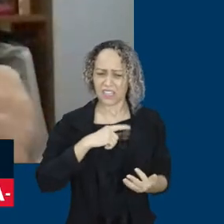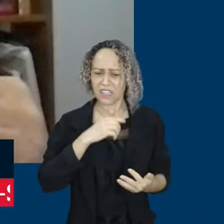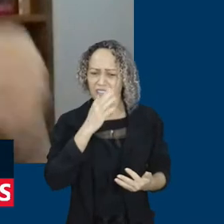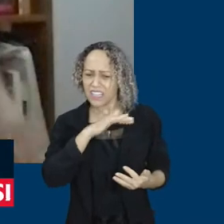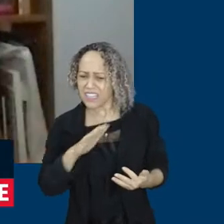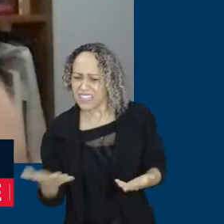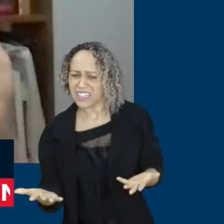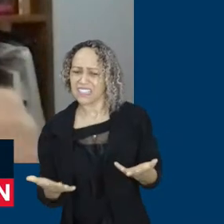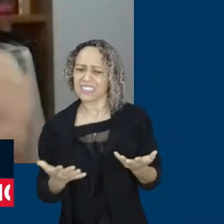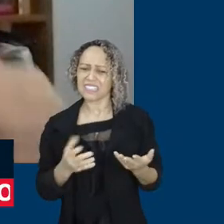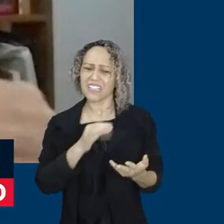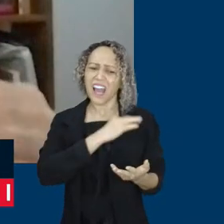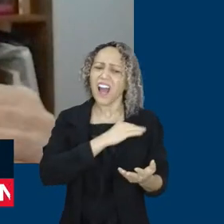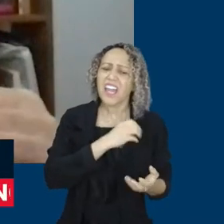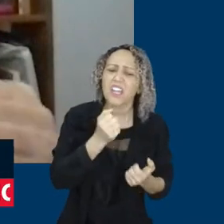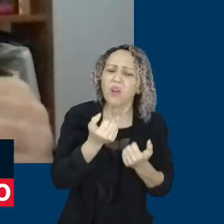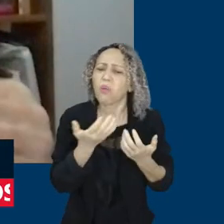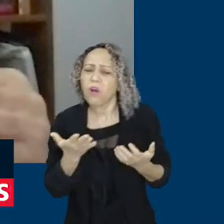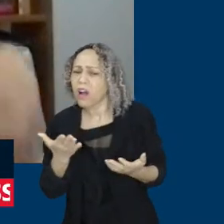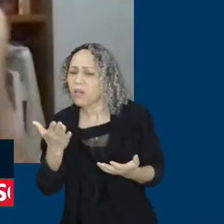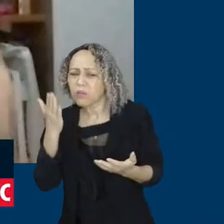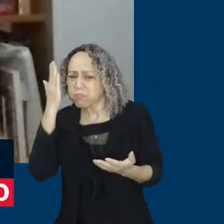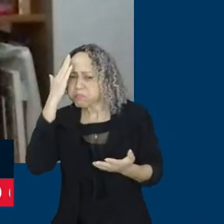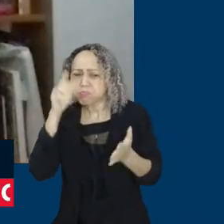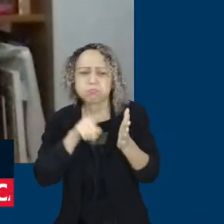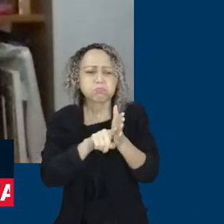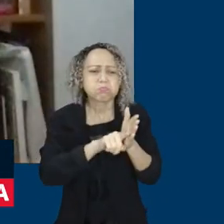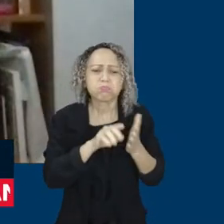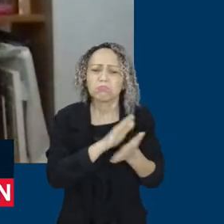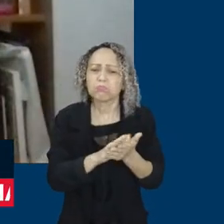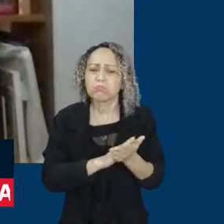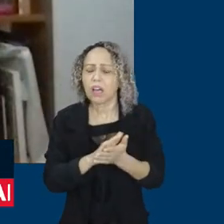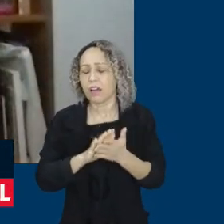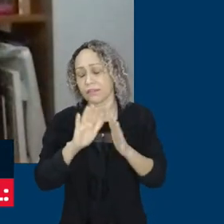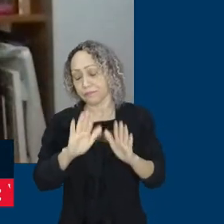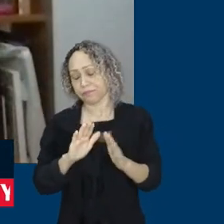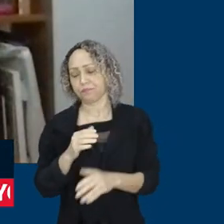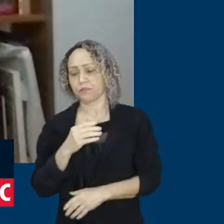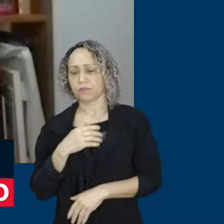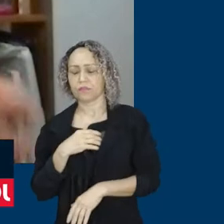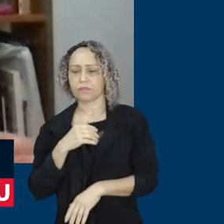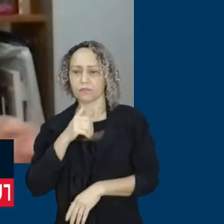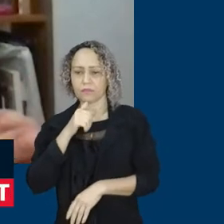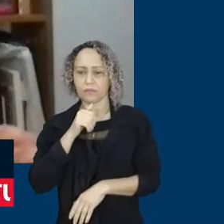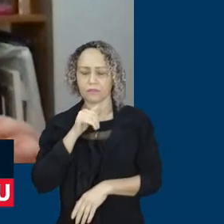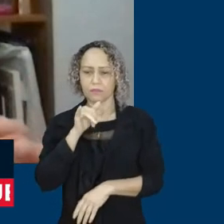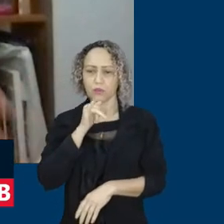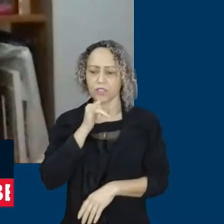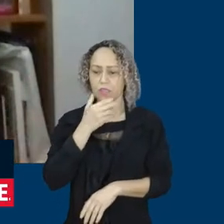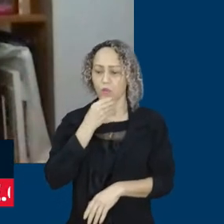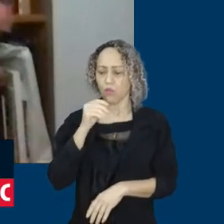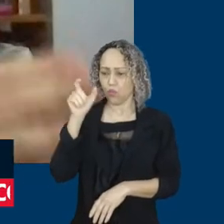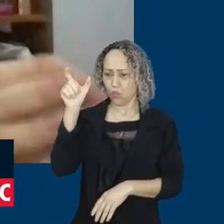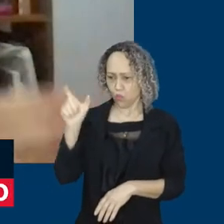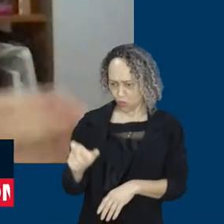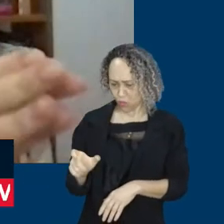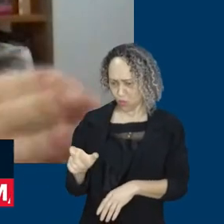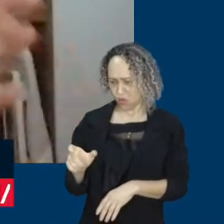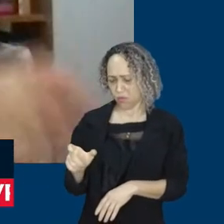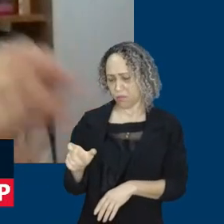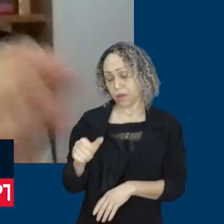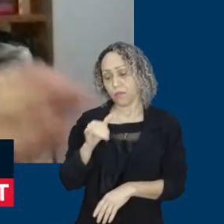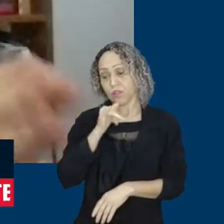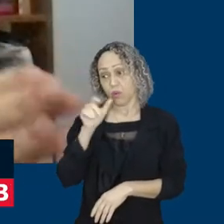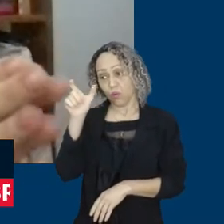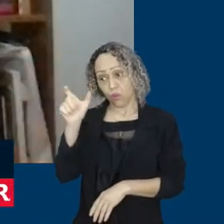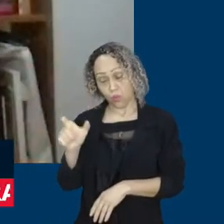Auxílio Brasil, como ele está funcionando hoje, você vê que um homem, por exemplo, pobre, né, que precisa